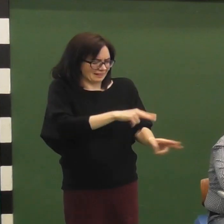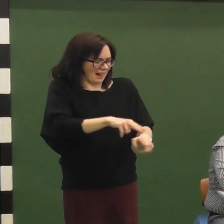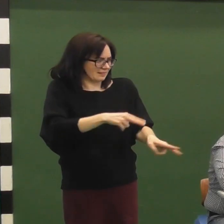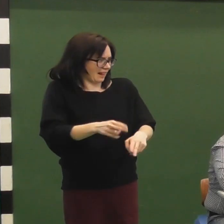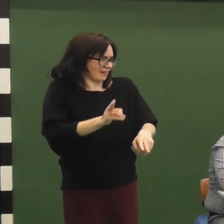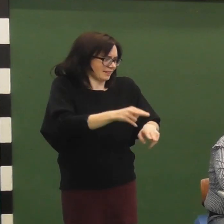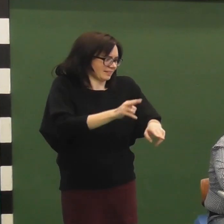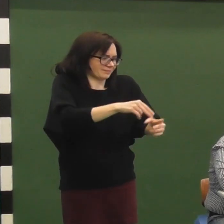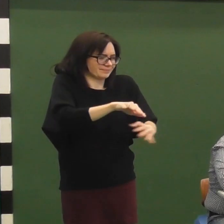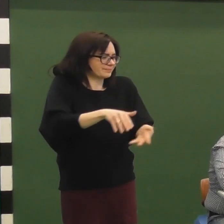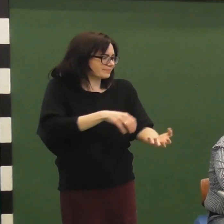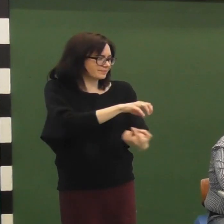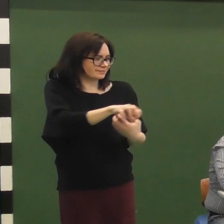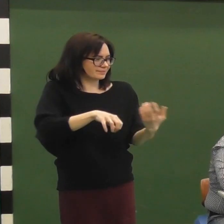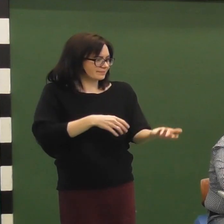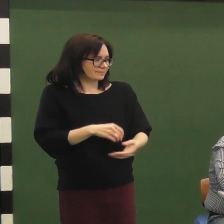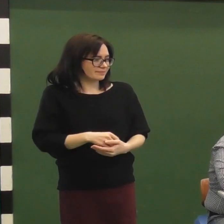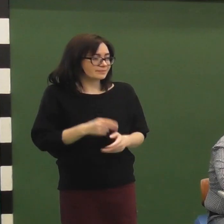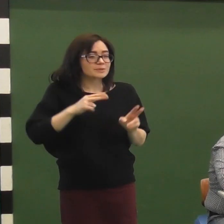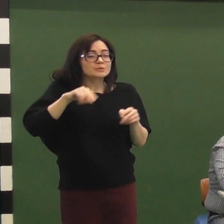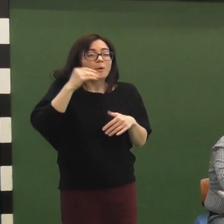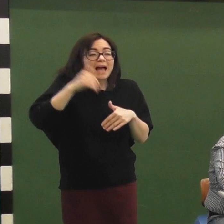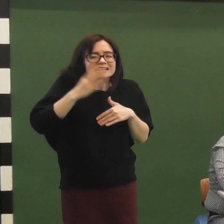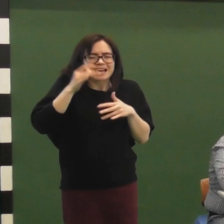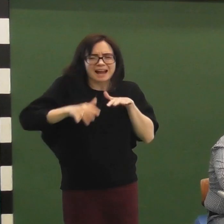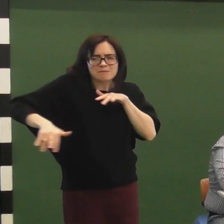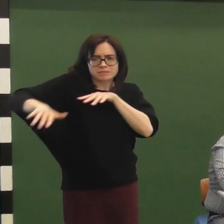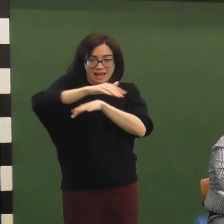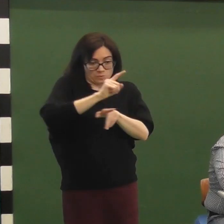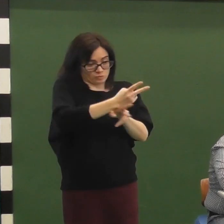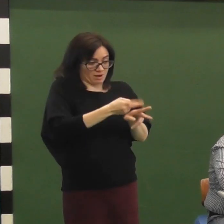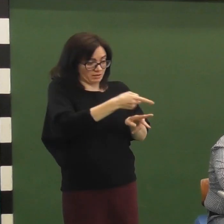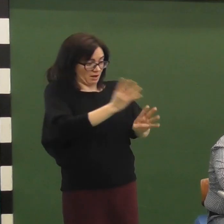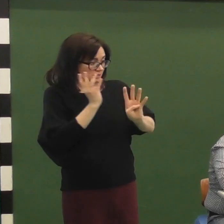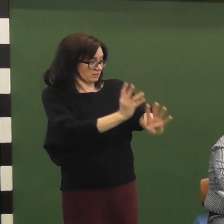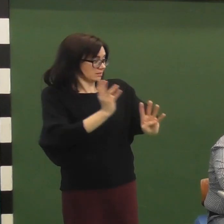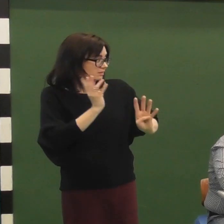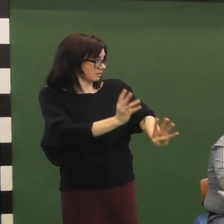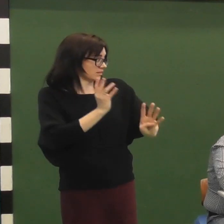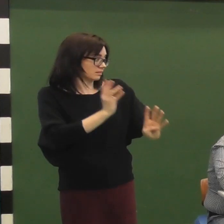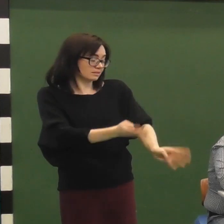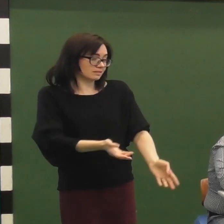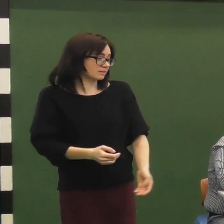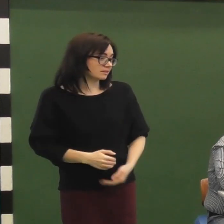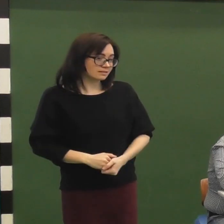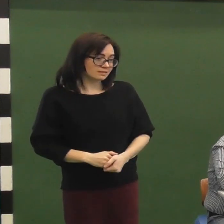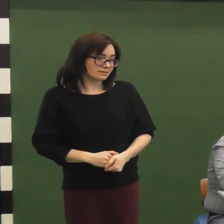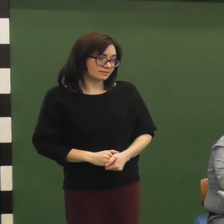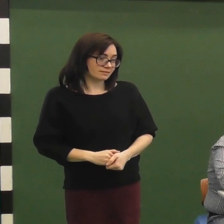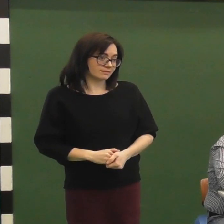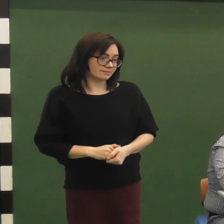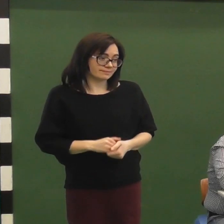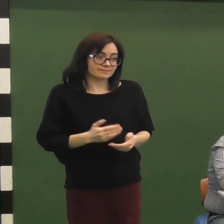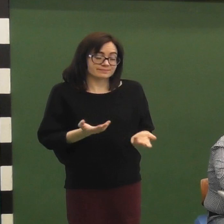a több ezer ember volt, aki járt, és